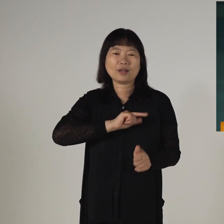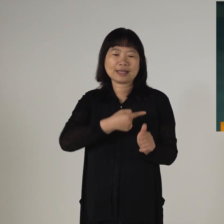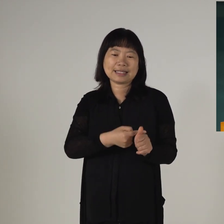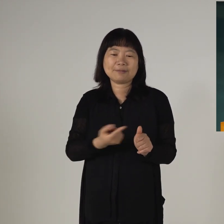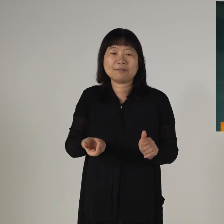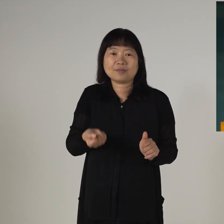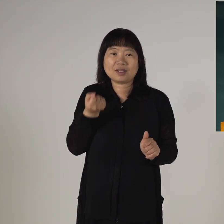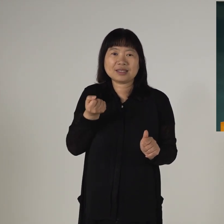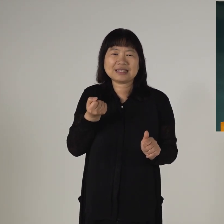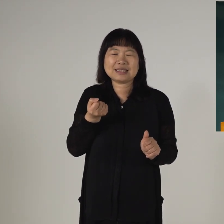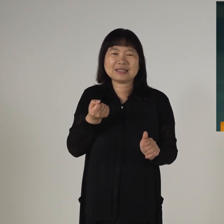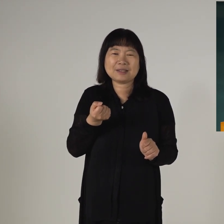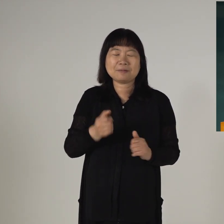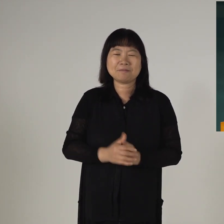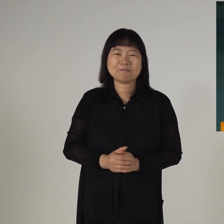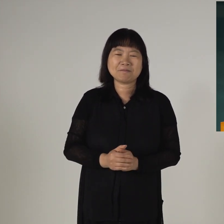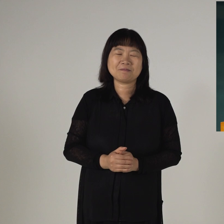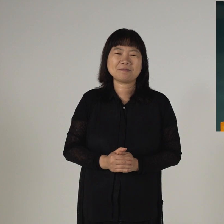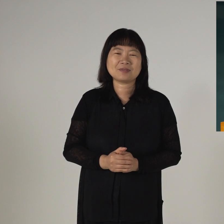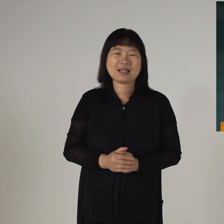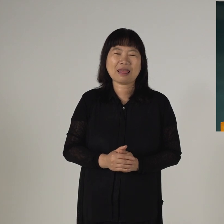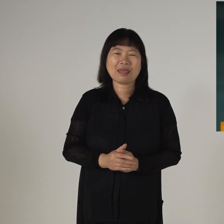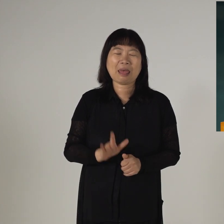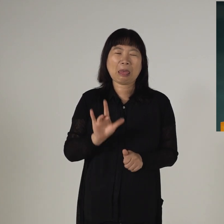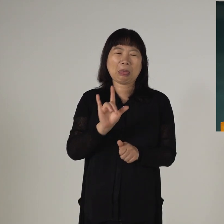야비한 조선 사람이 하나 있는데